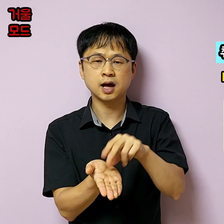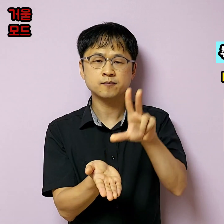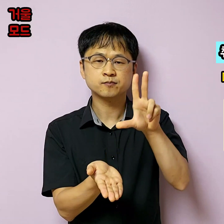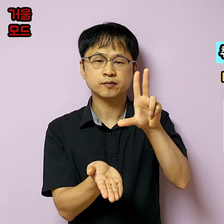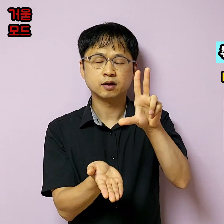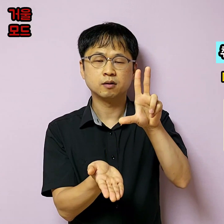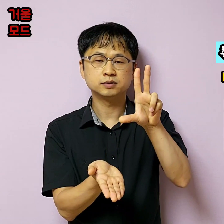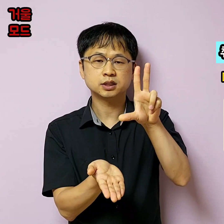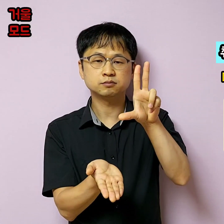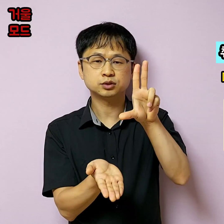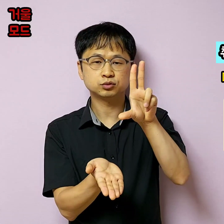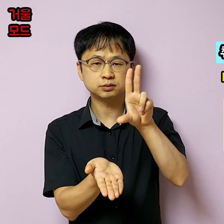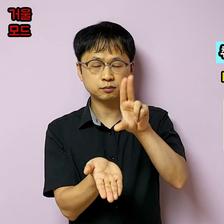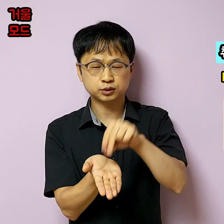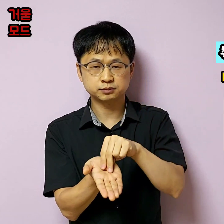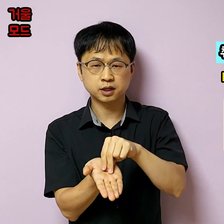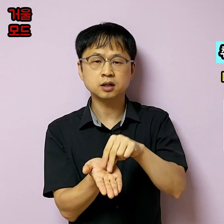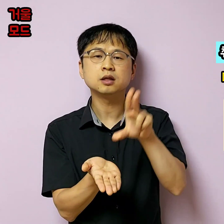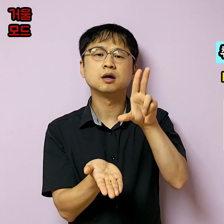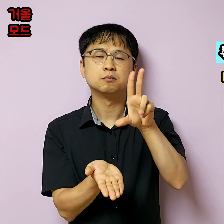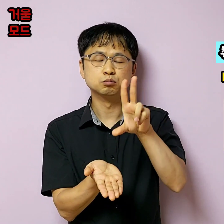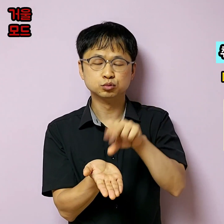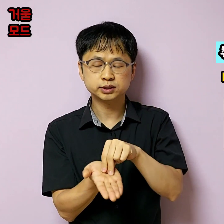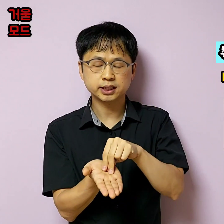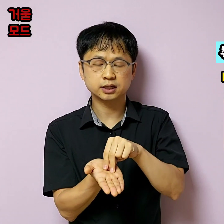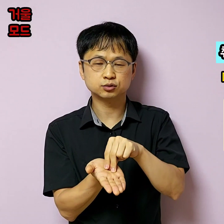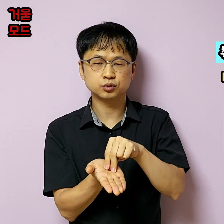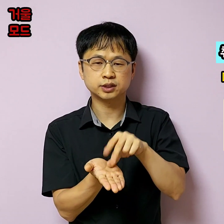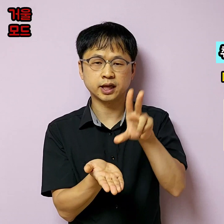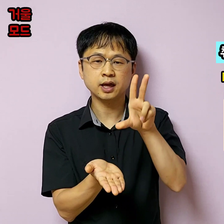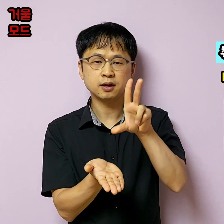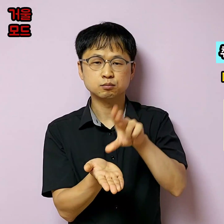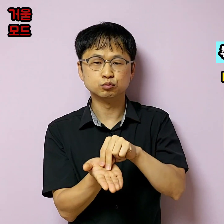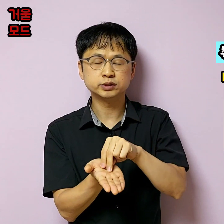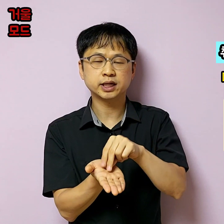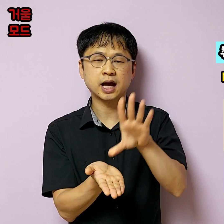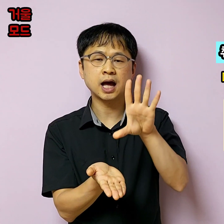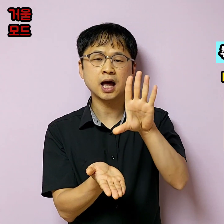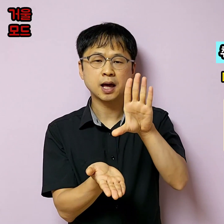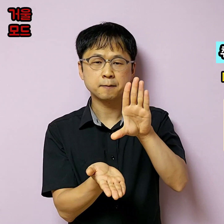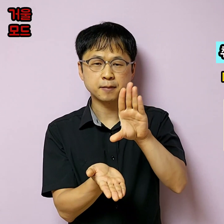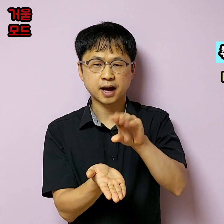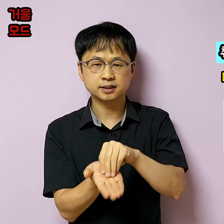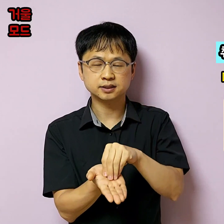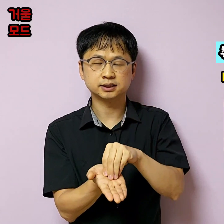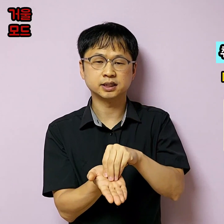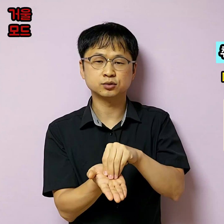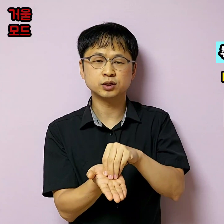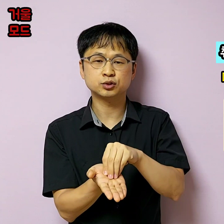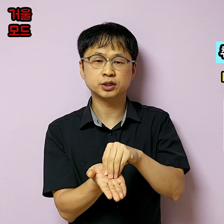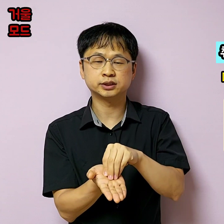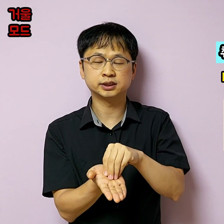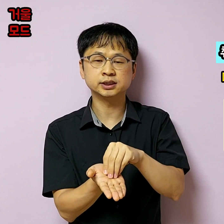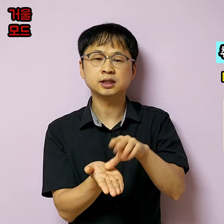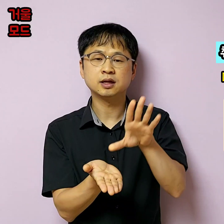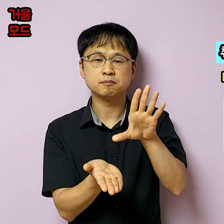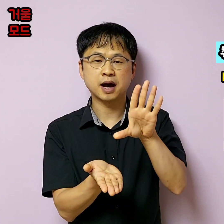수어입니다. 엄지검지 중지만 붙이면 문제라는 수어인데, 문제가 많은 것이 내 손에 쥐어진